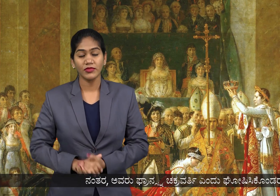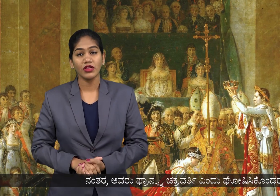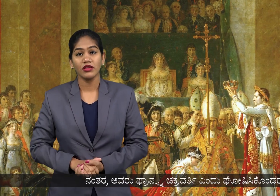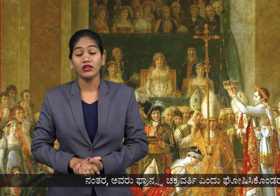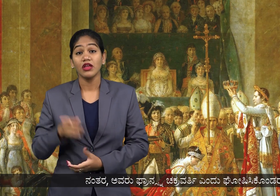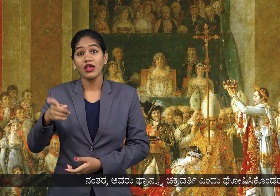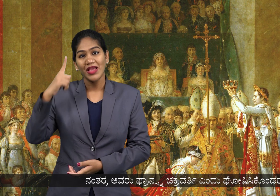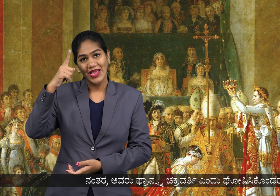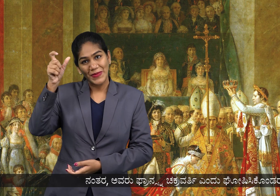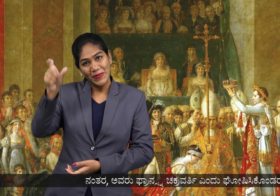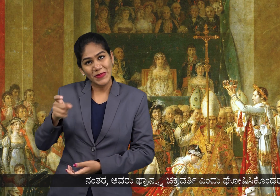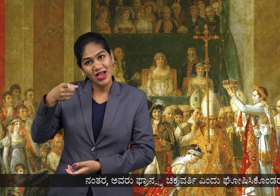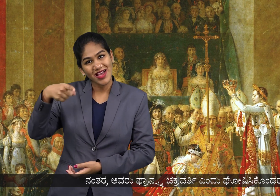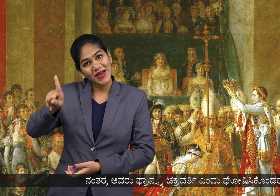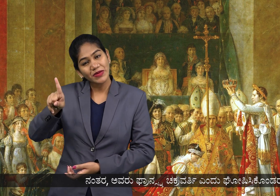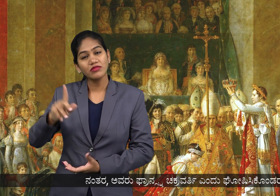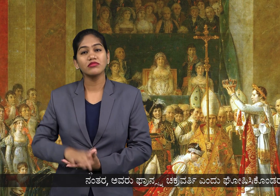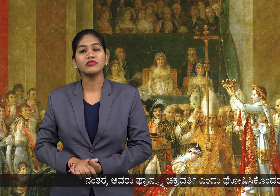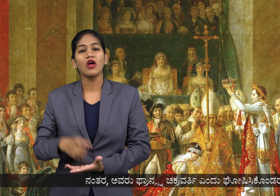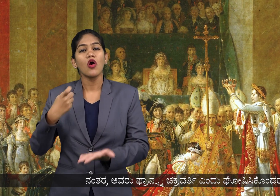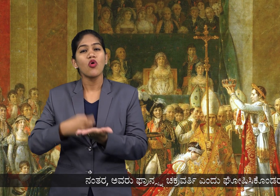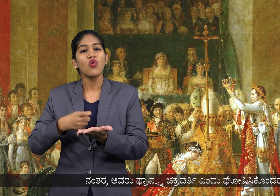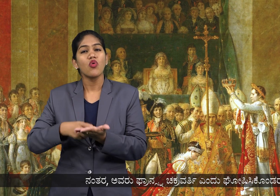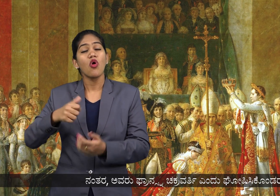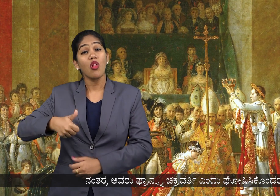ನಂತರ ಅವರು ಫ್ರಾನ್ಸ್ನ ಚಕ್ರವರ್ತಿ ಎಂದು ಘೋಷಿಸಿಕೊಂಡರು